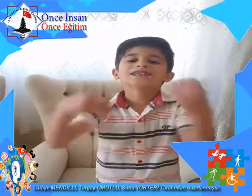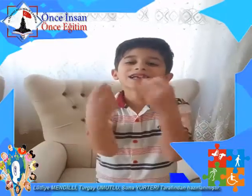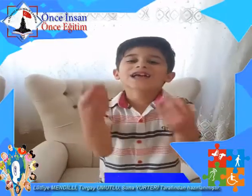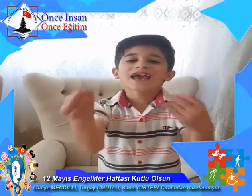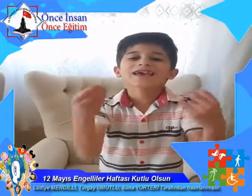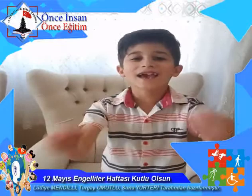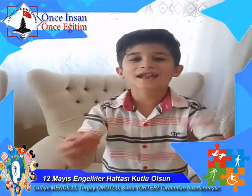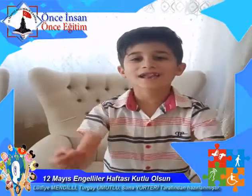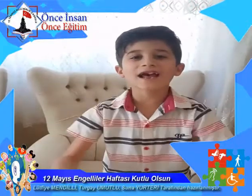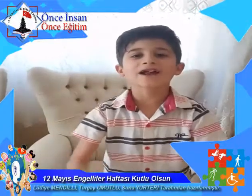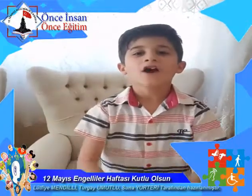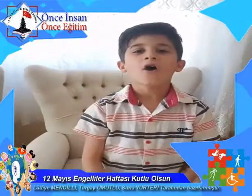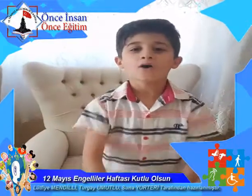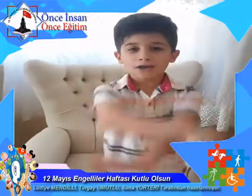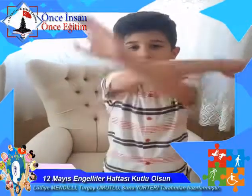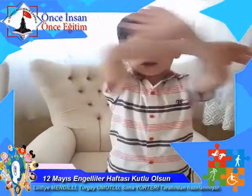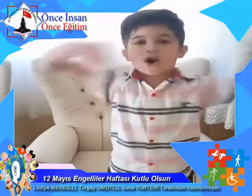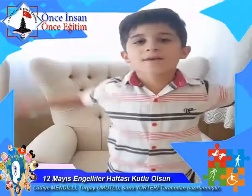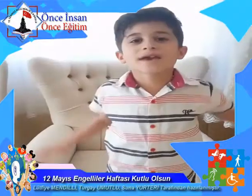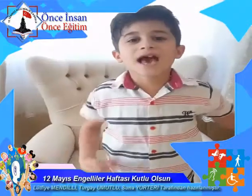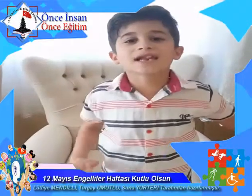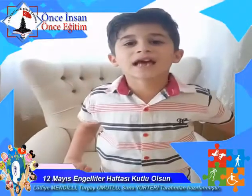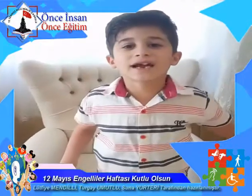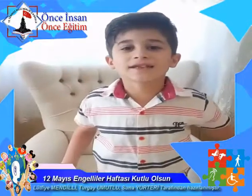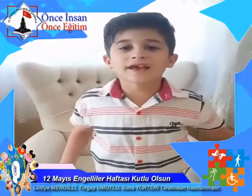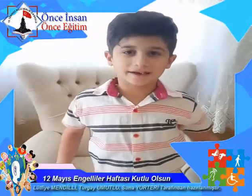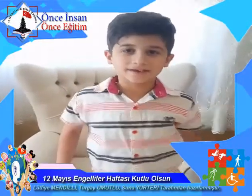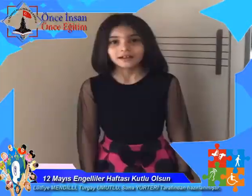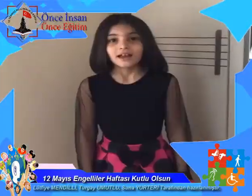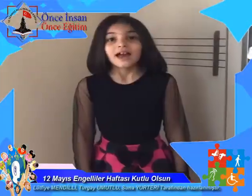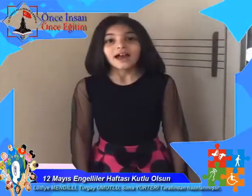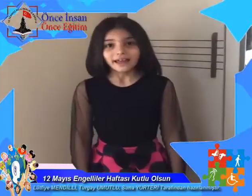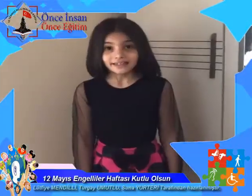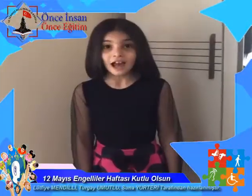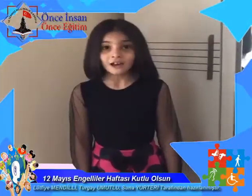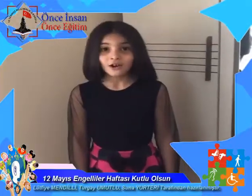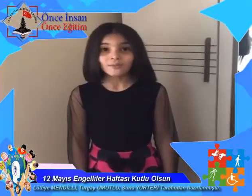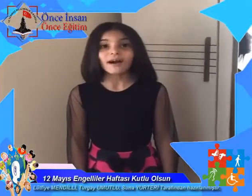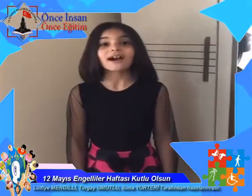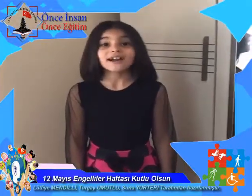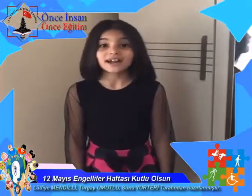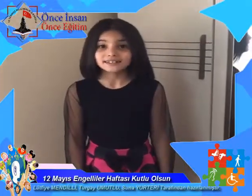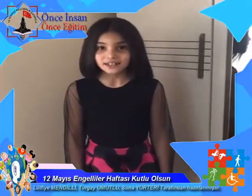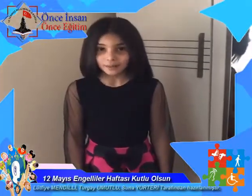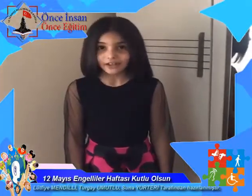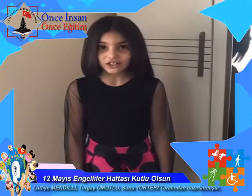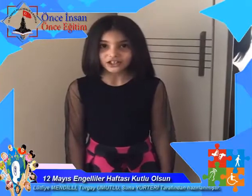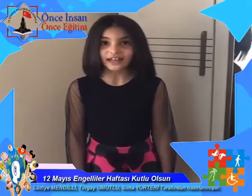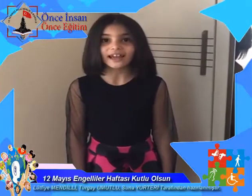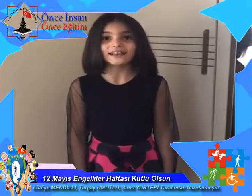Asıl engelliler onları göremeyenlerdir. Engelli olmak hayat yaşamak için engel